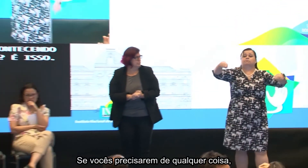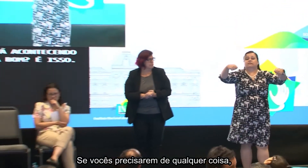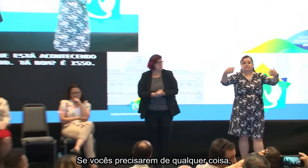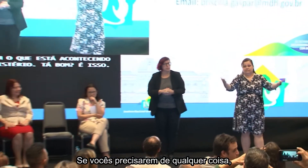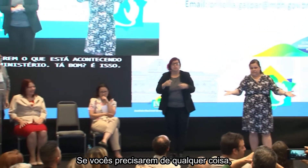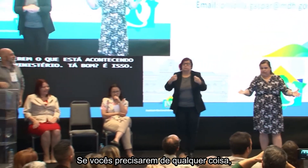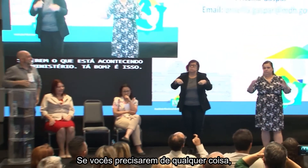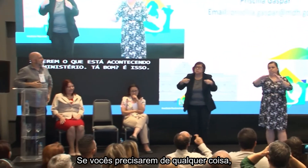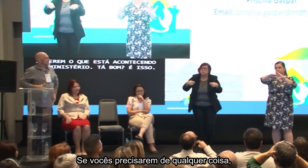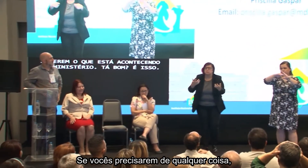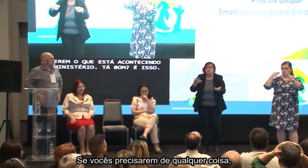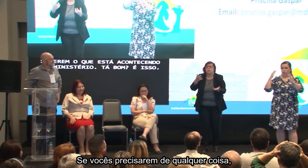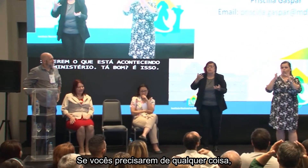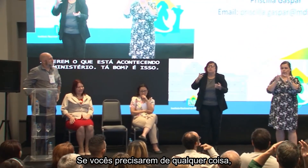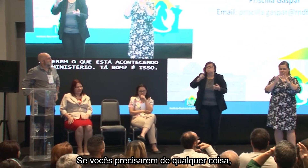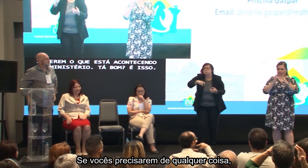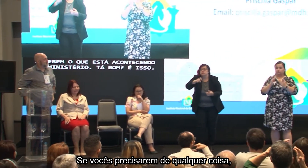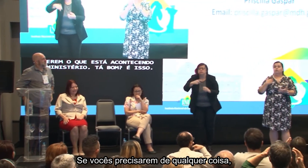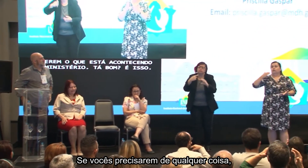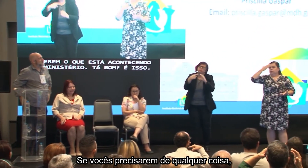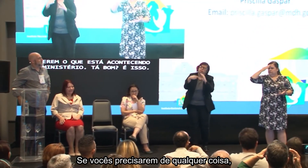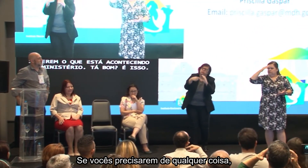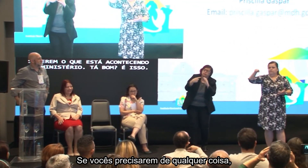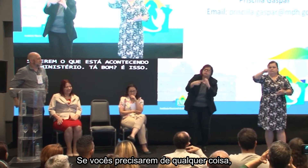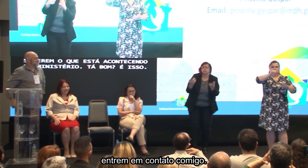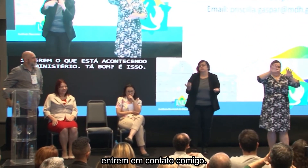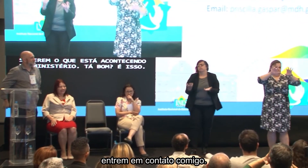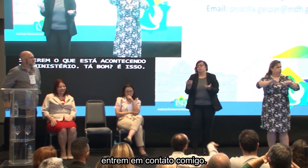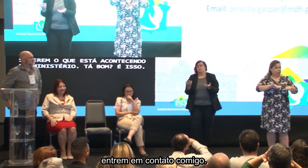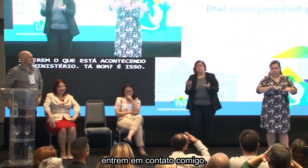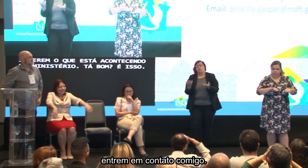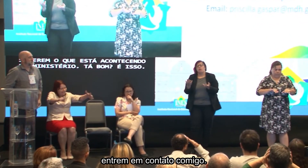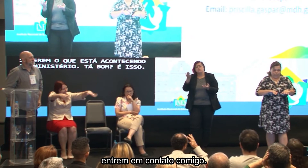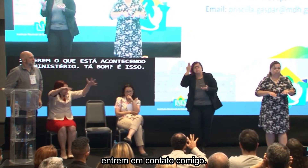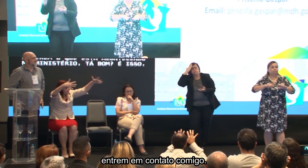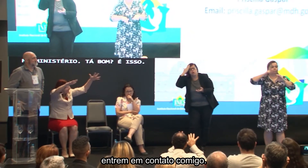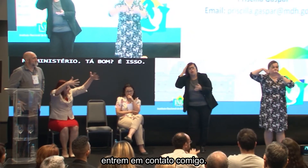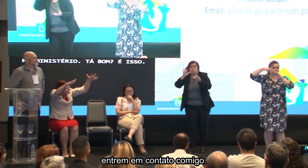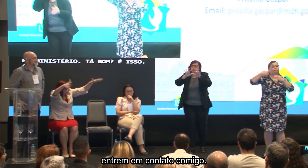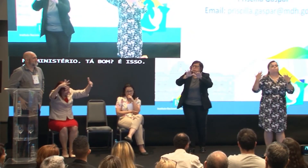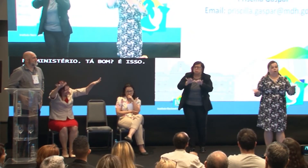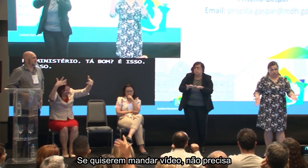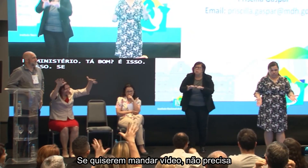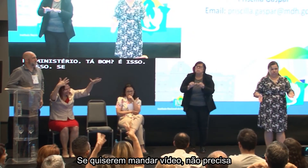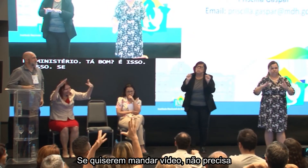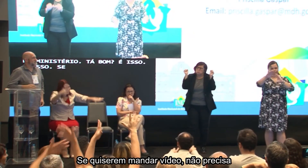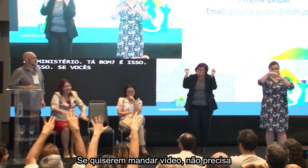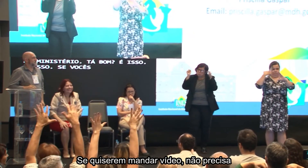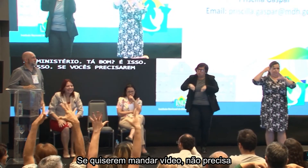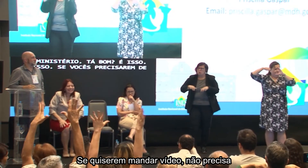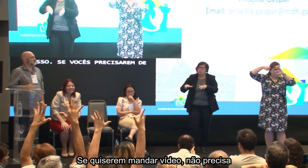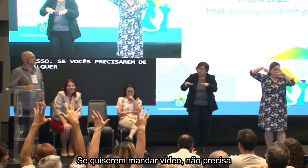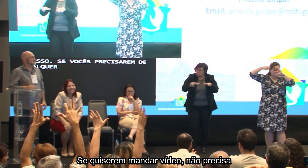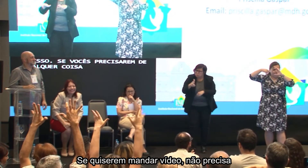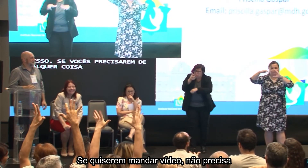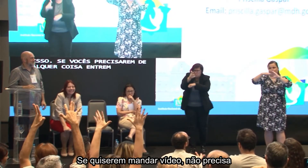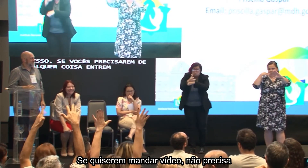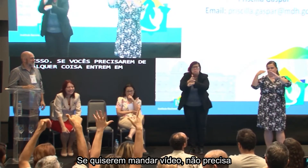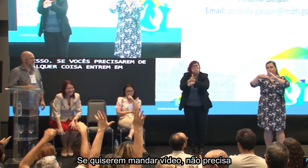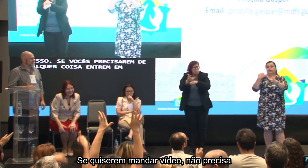É isso. Se vocês precisarem de qualquer coisa, entrem em contato comigo. Se quiserem mandar vídeo, pode mandar vídeo, não